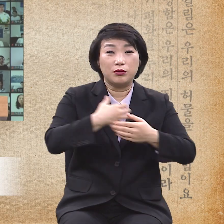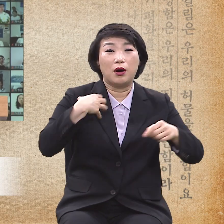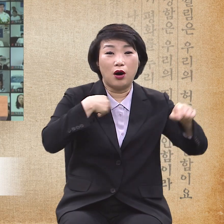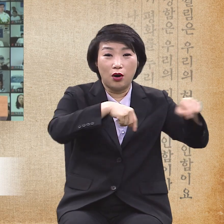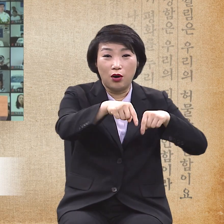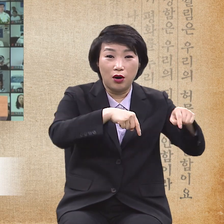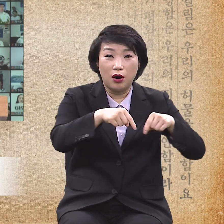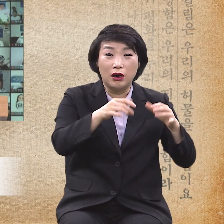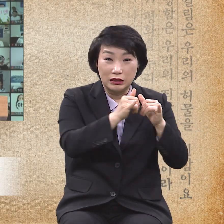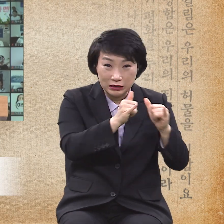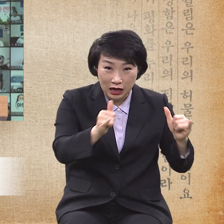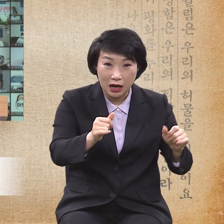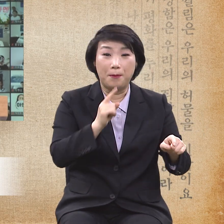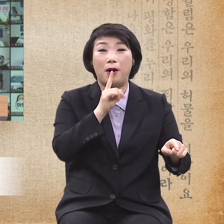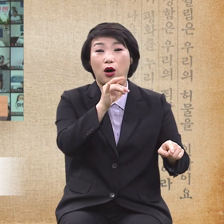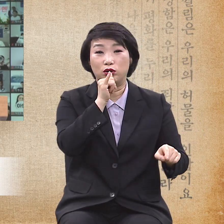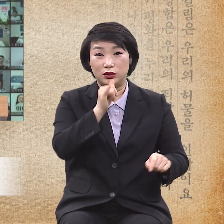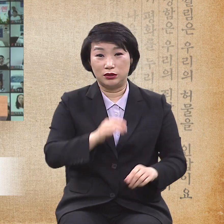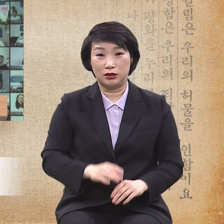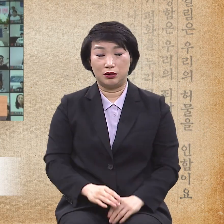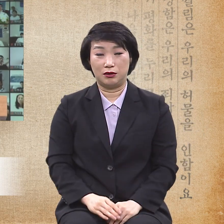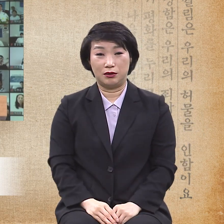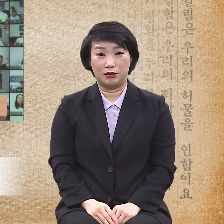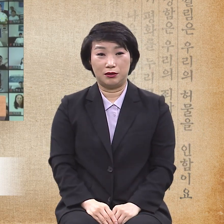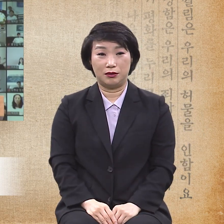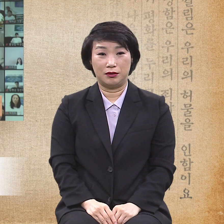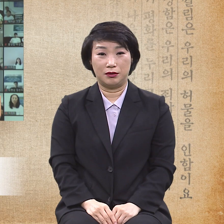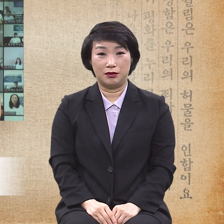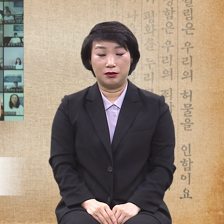말입니다. 예.